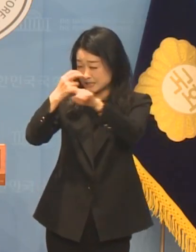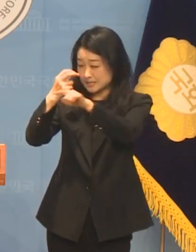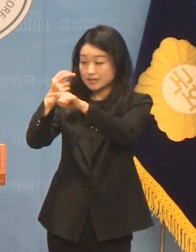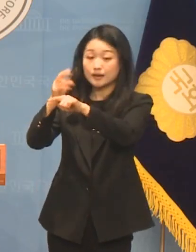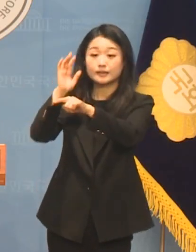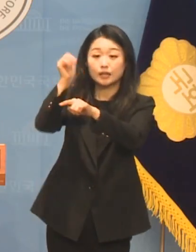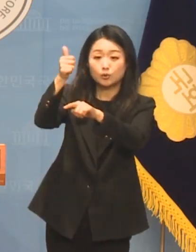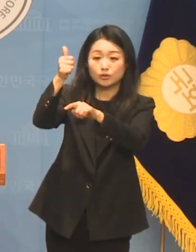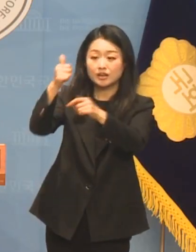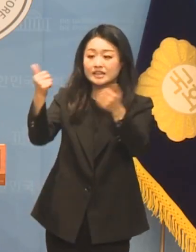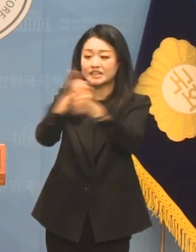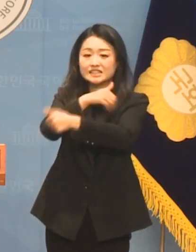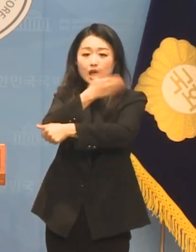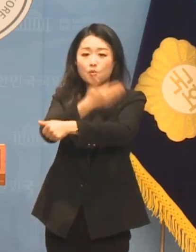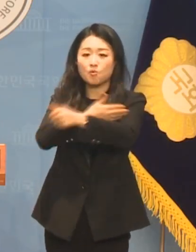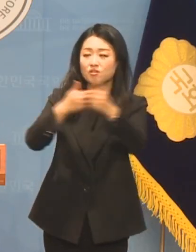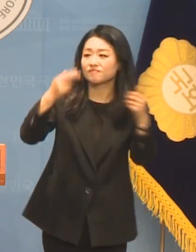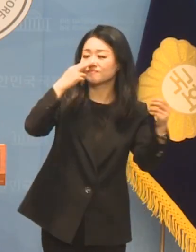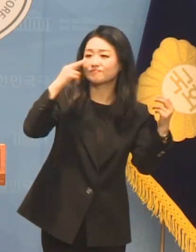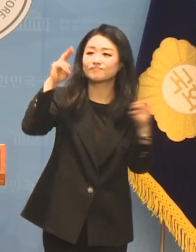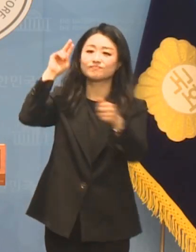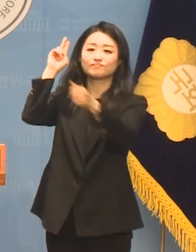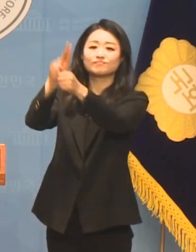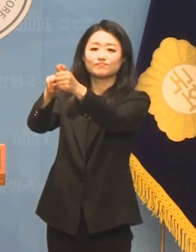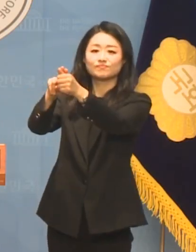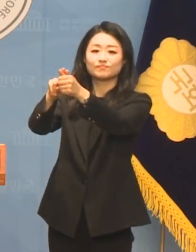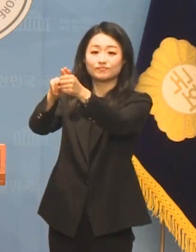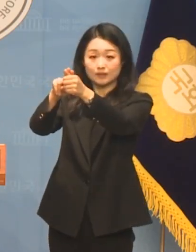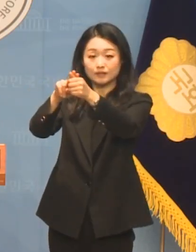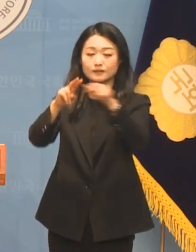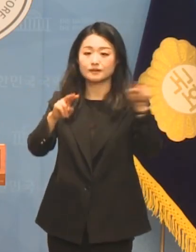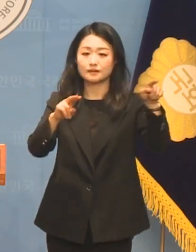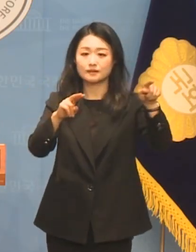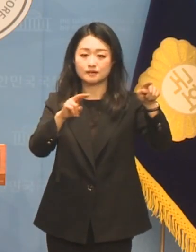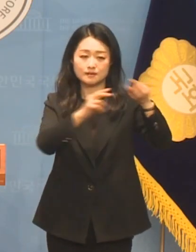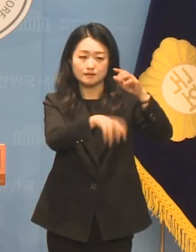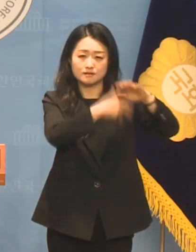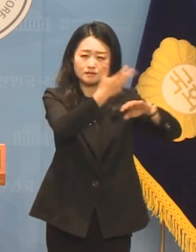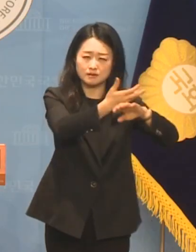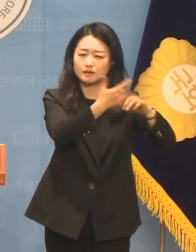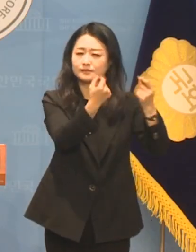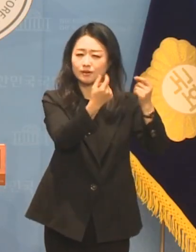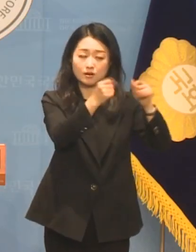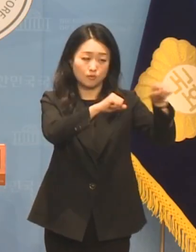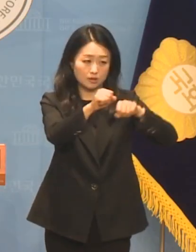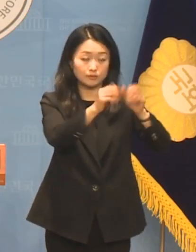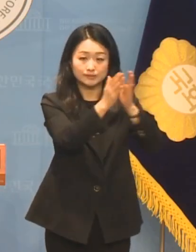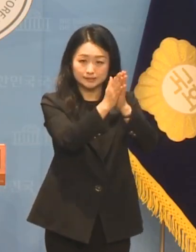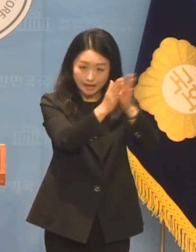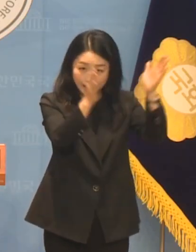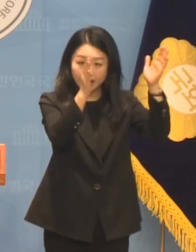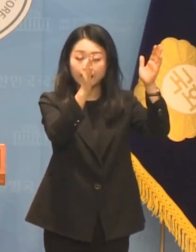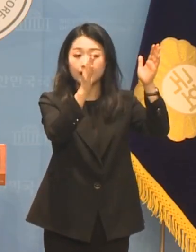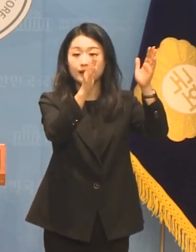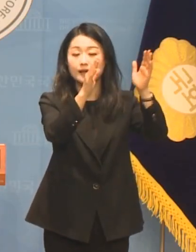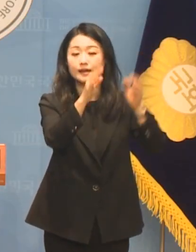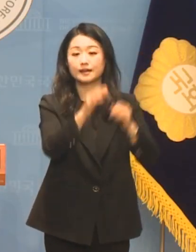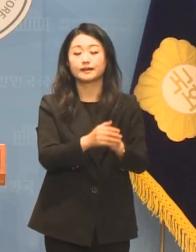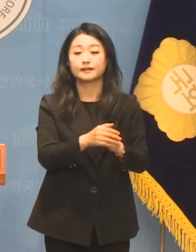대통령의 인사권에 도전하는 연성 쿠데타를 시도했습니다. 이때부터